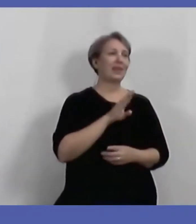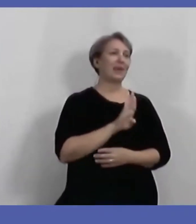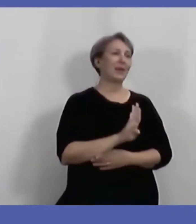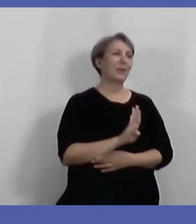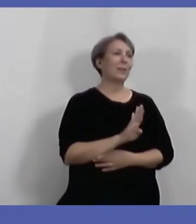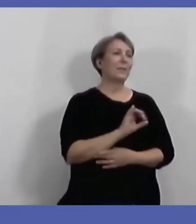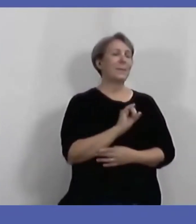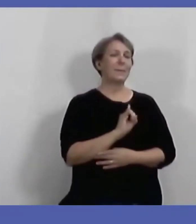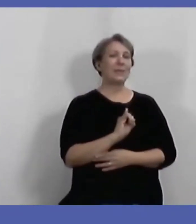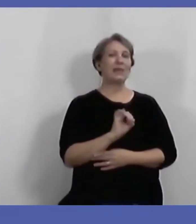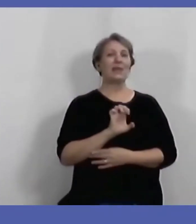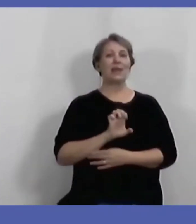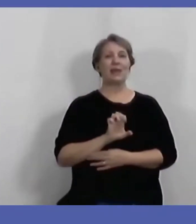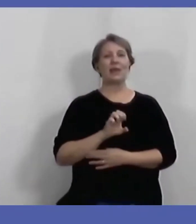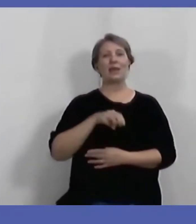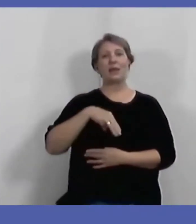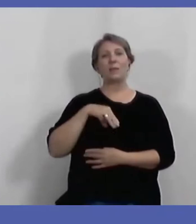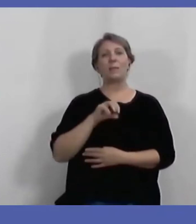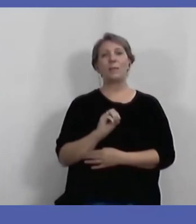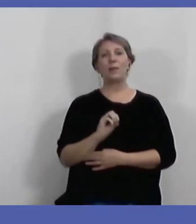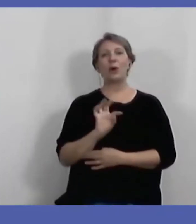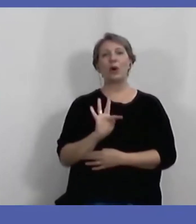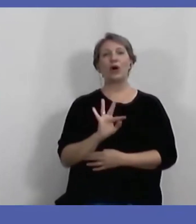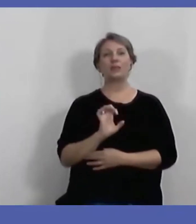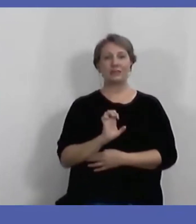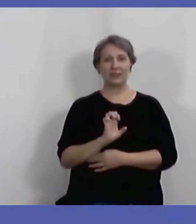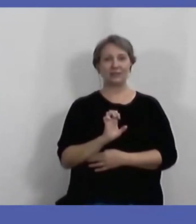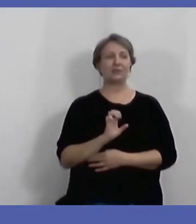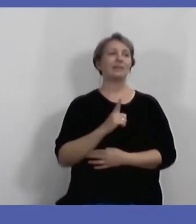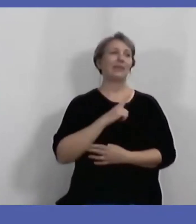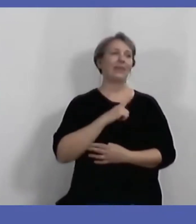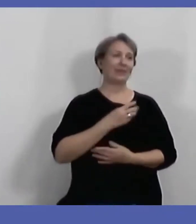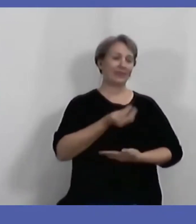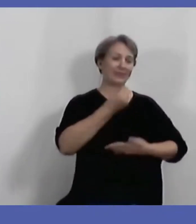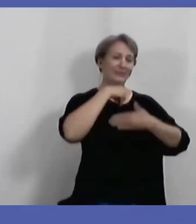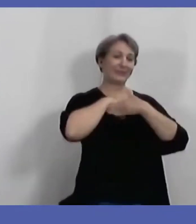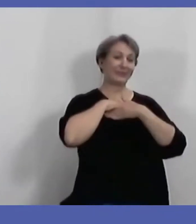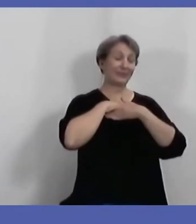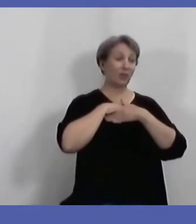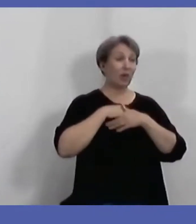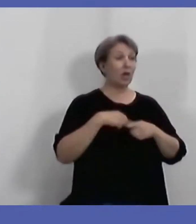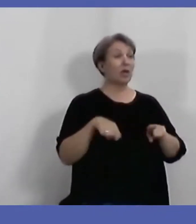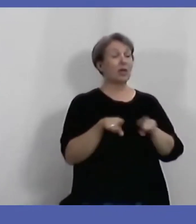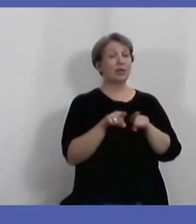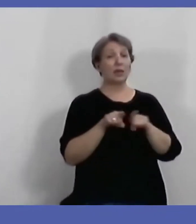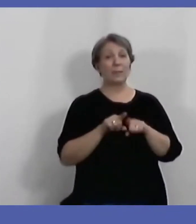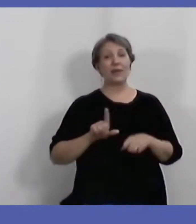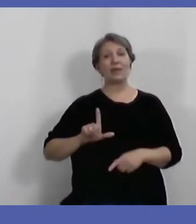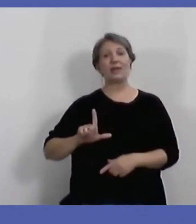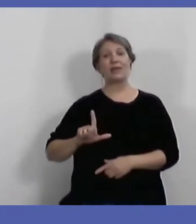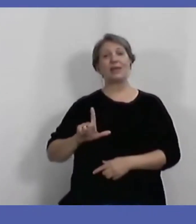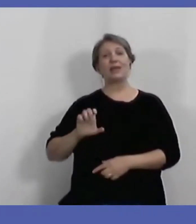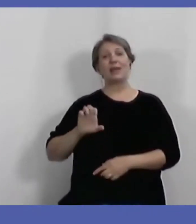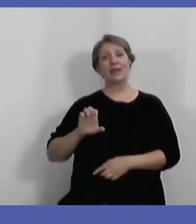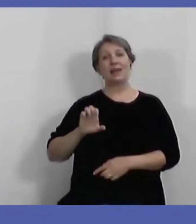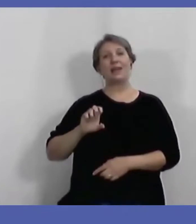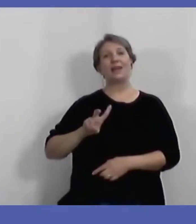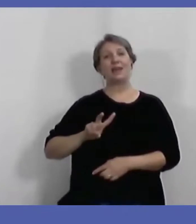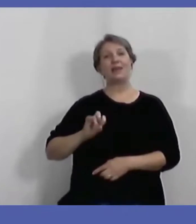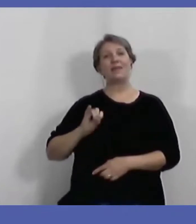a cruz, naquela vez que você falou, talvez não fosse você